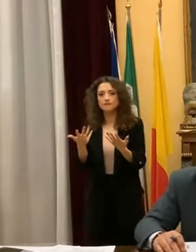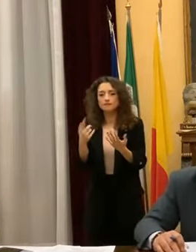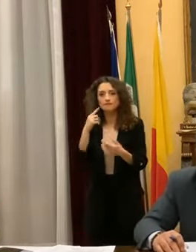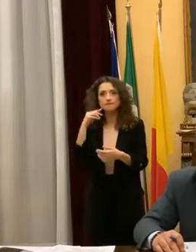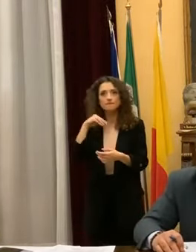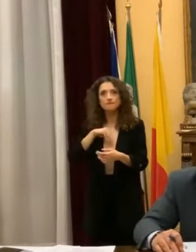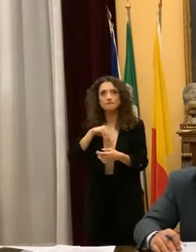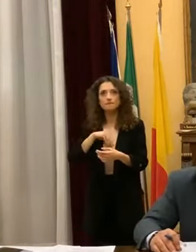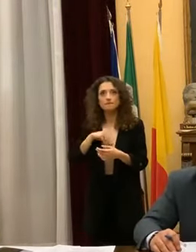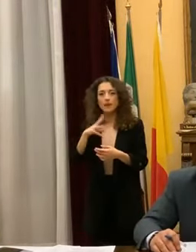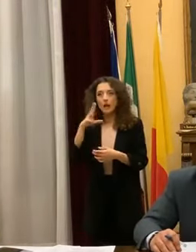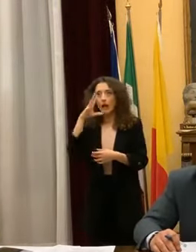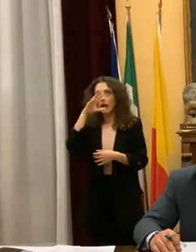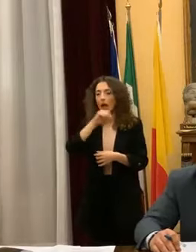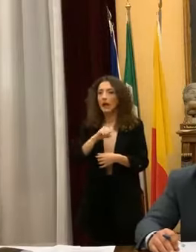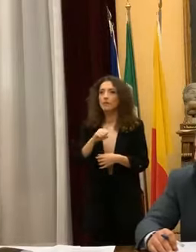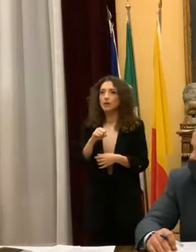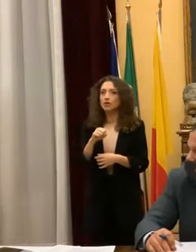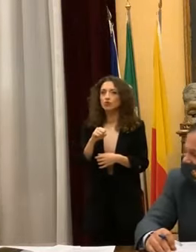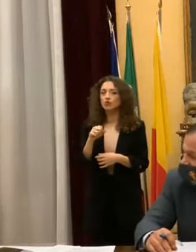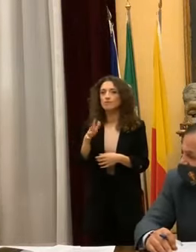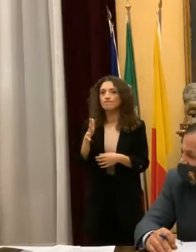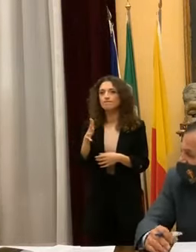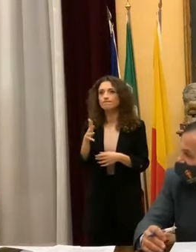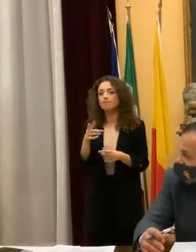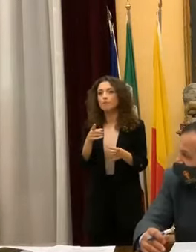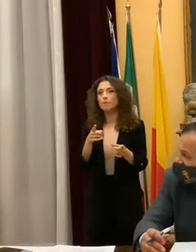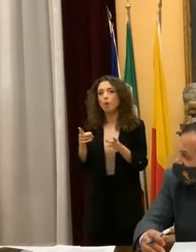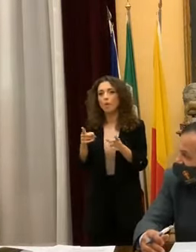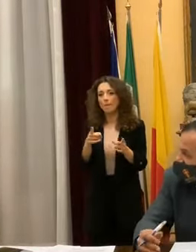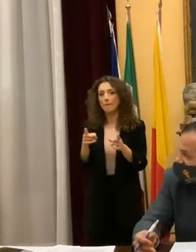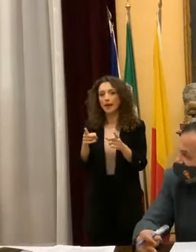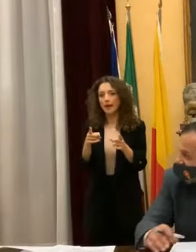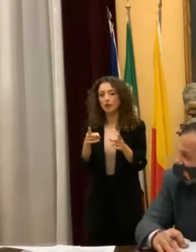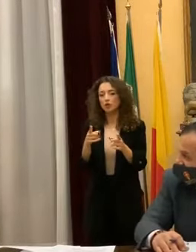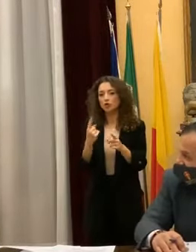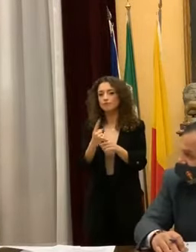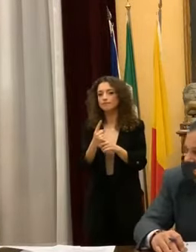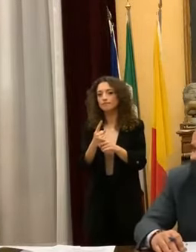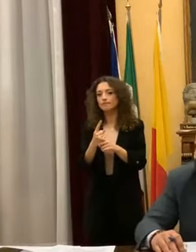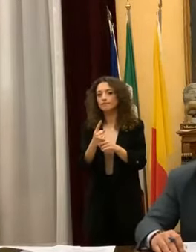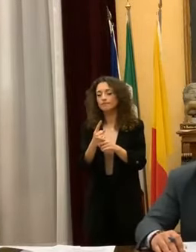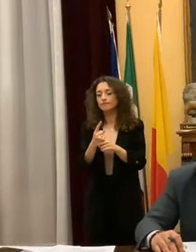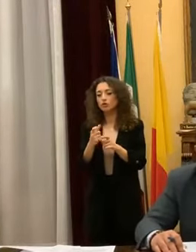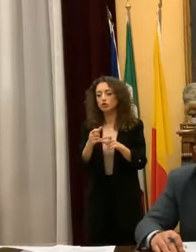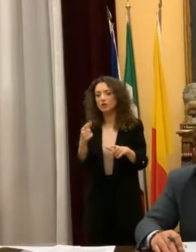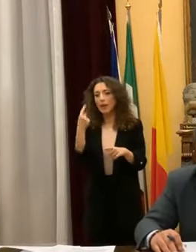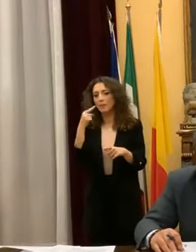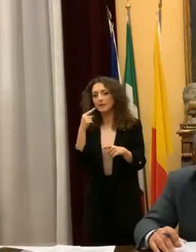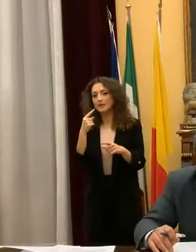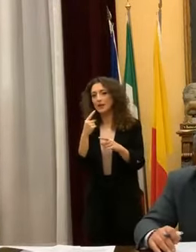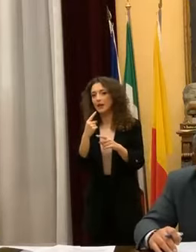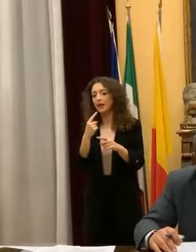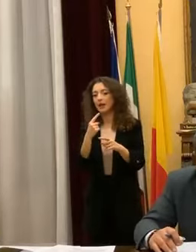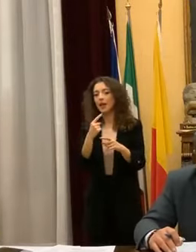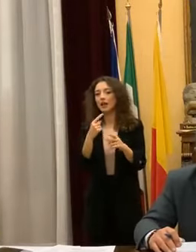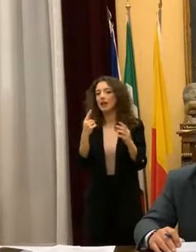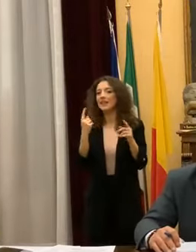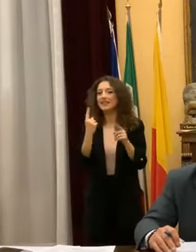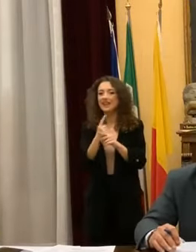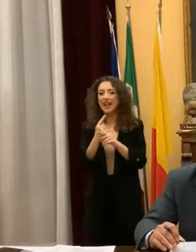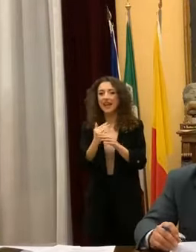finta di farlo, che era arrivato il momento di equiparare la città di Messina anche alla città di Catania e